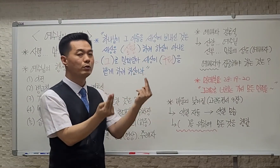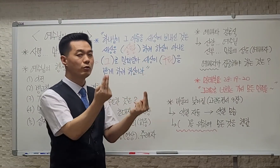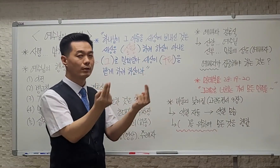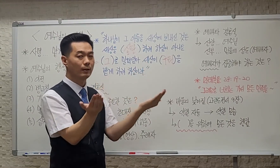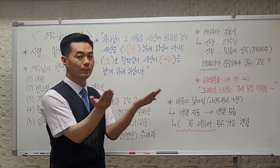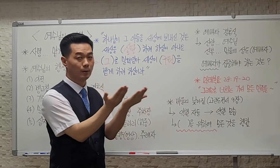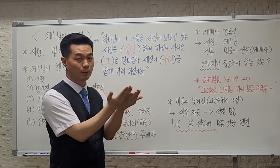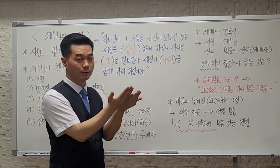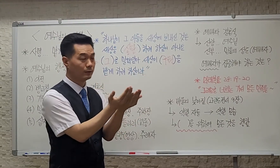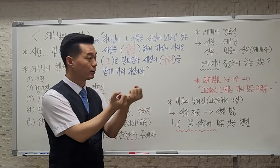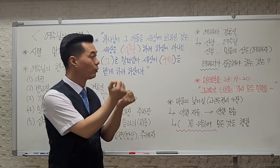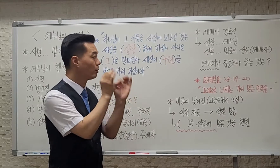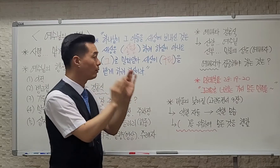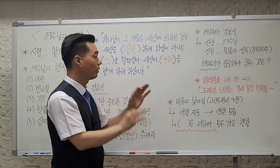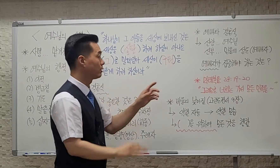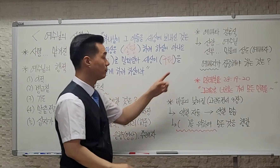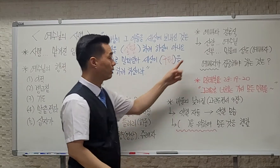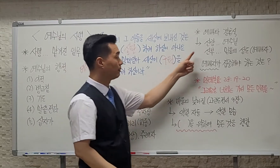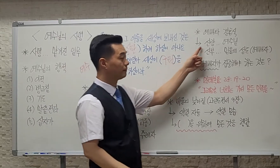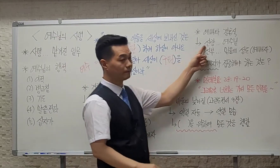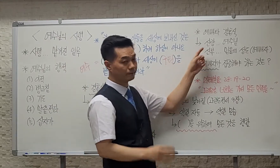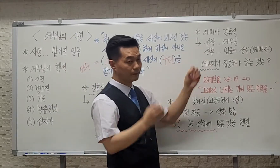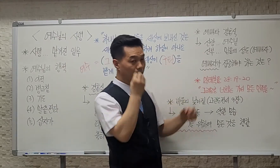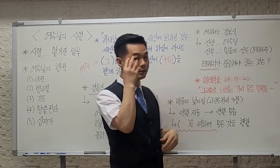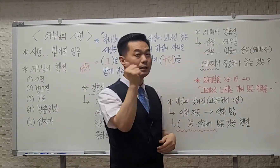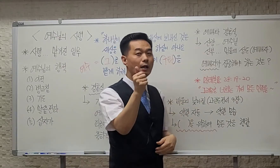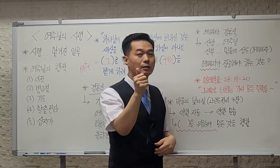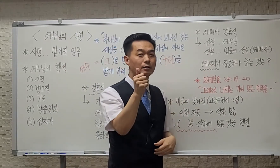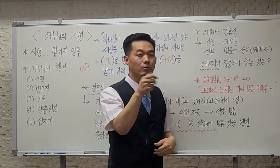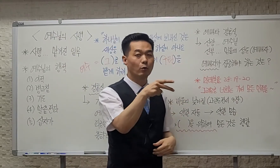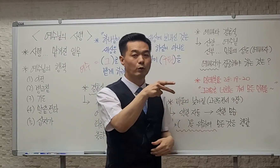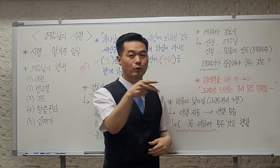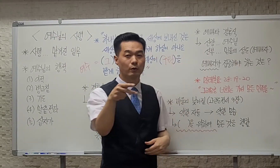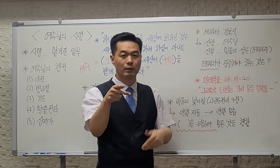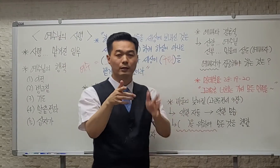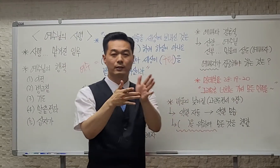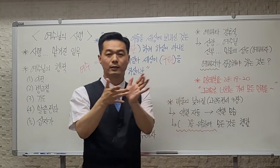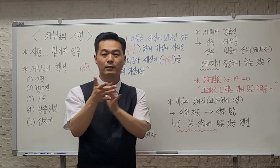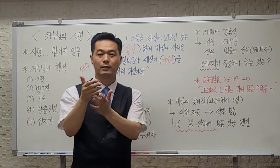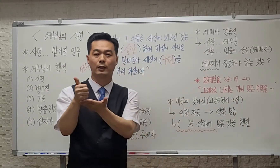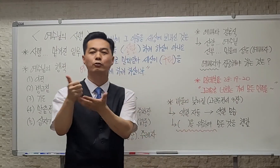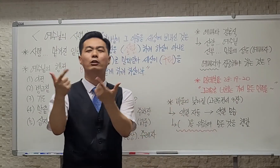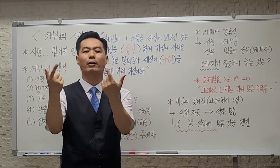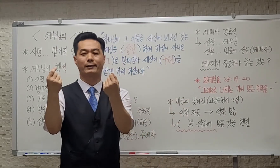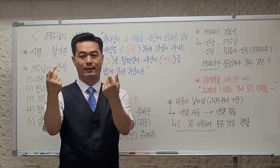비유해서 한번 적용을 해보겠습니다. 신랑은 곧 예수님과 같아요.